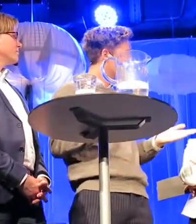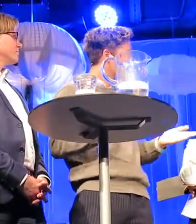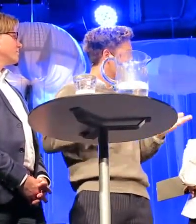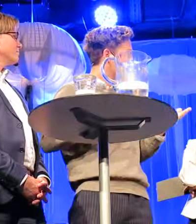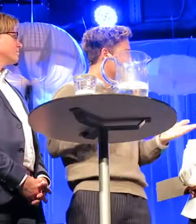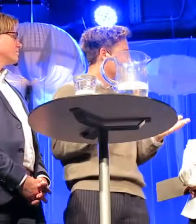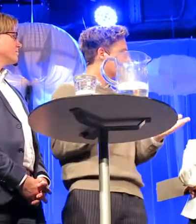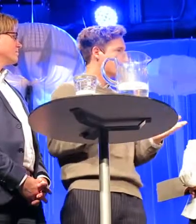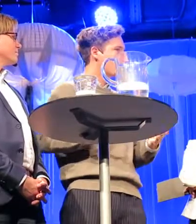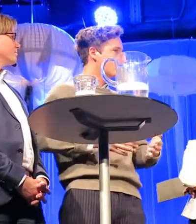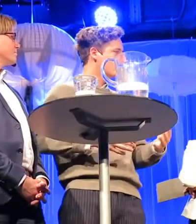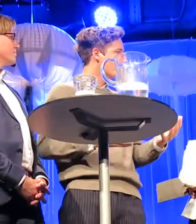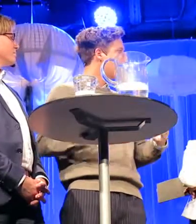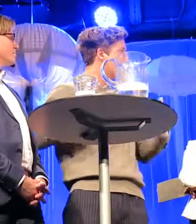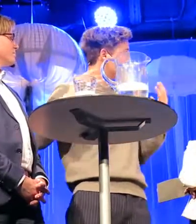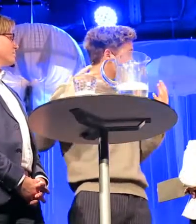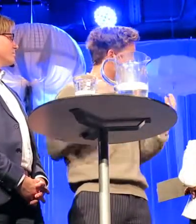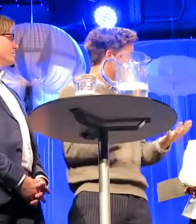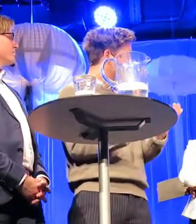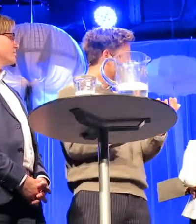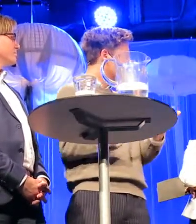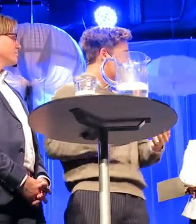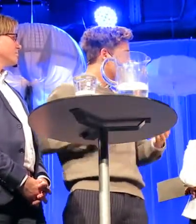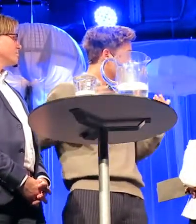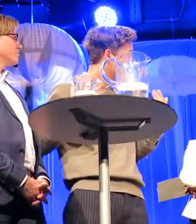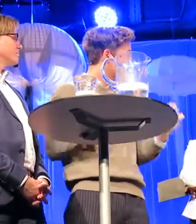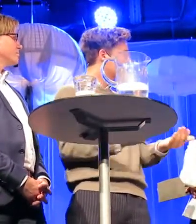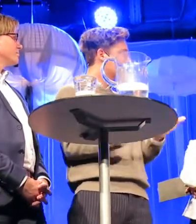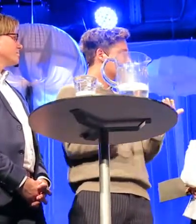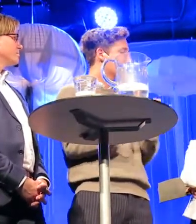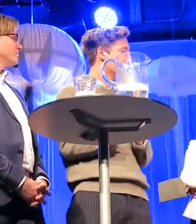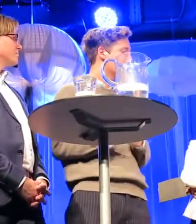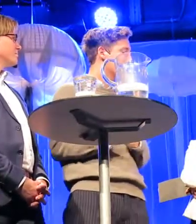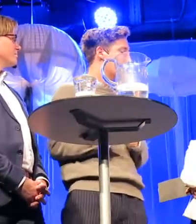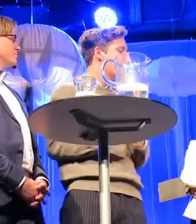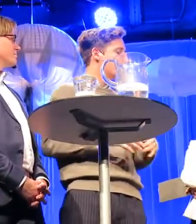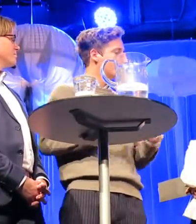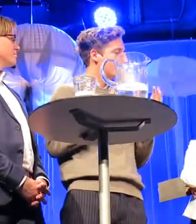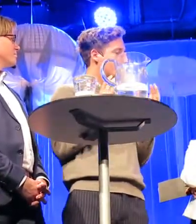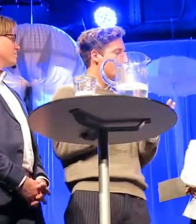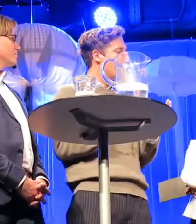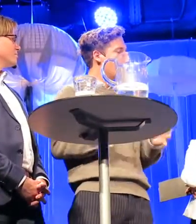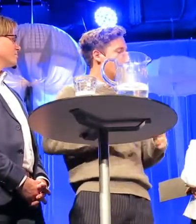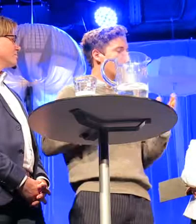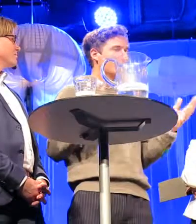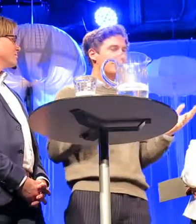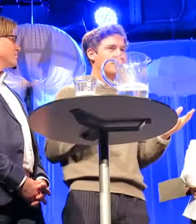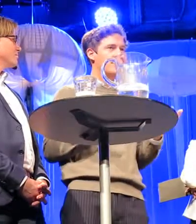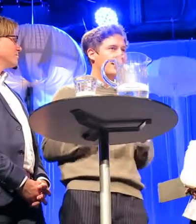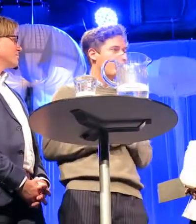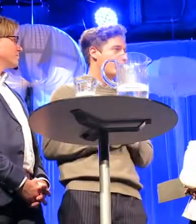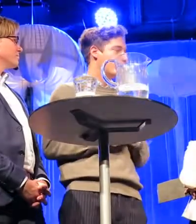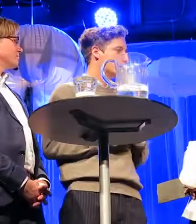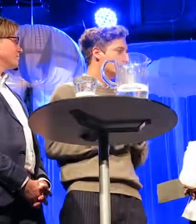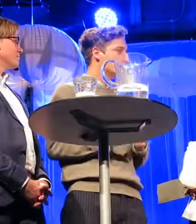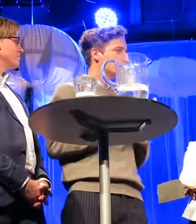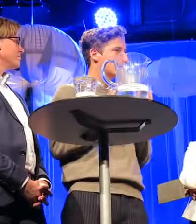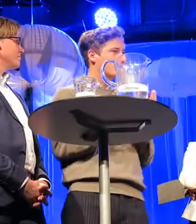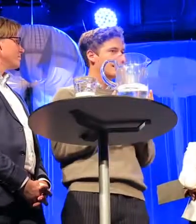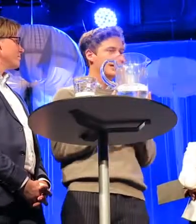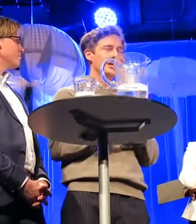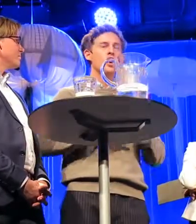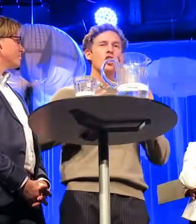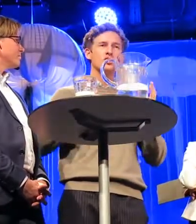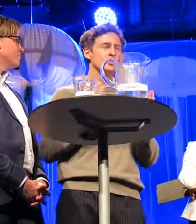alla de företag som vi är överens ska liksom, måste göra investeringar, måste komma med innovationer och så vidare. Och det är därför, nu låter det som att vi är överens om